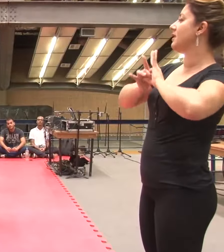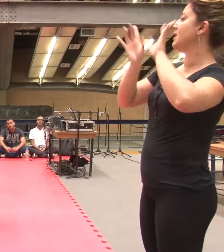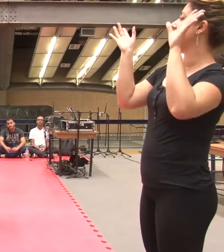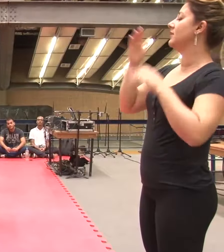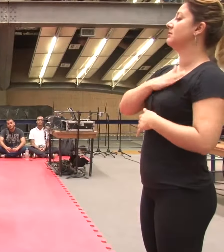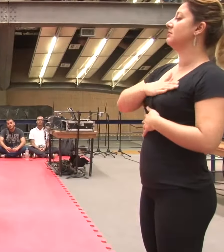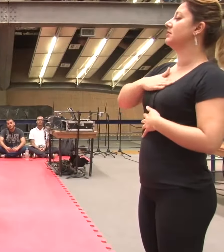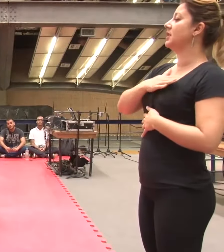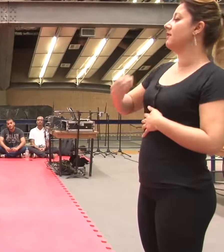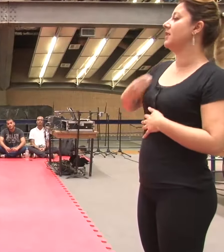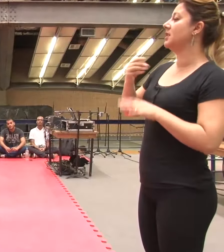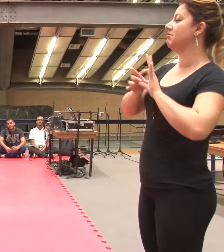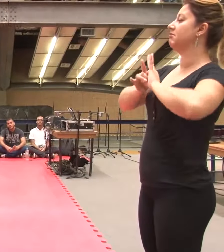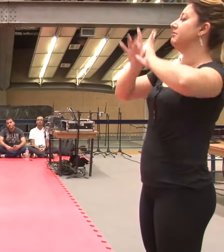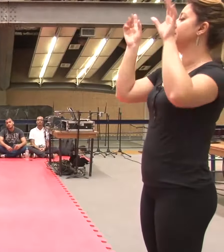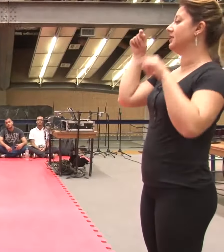tem.